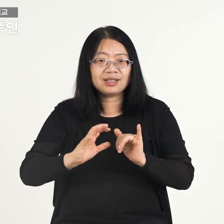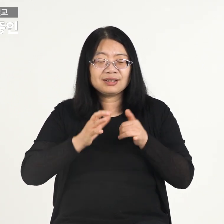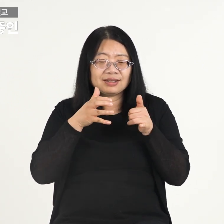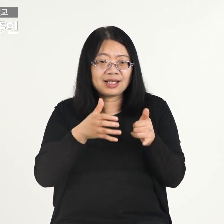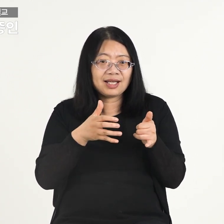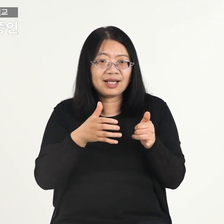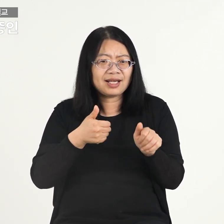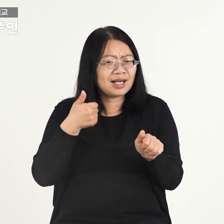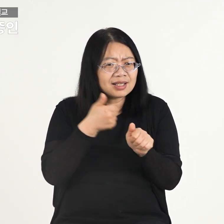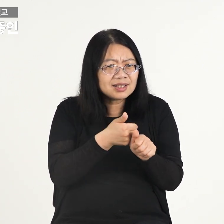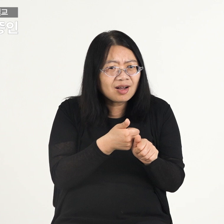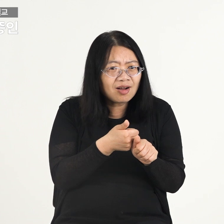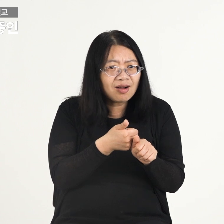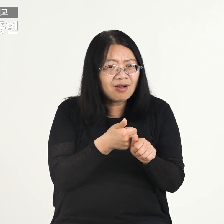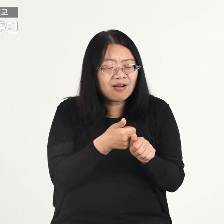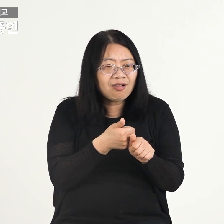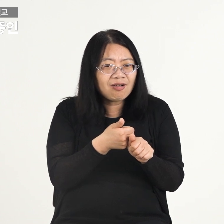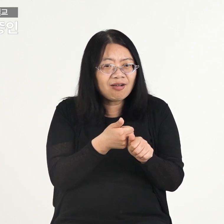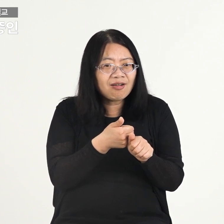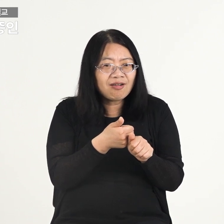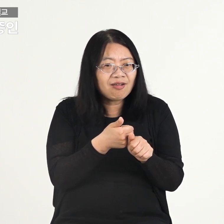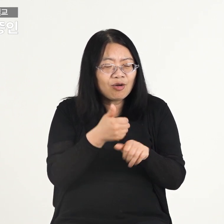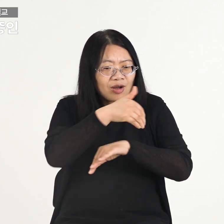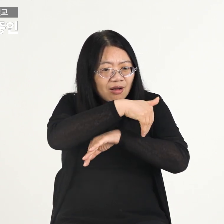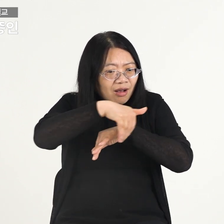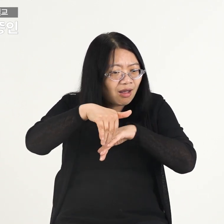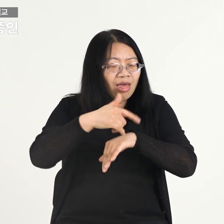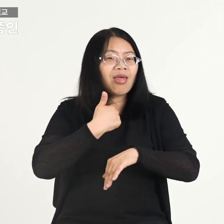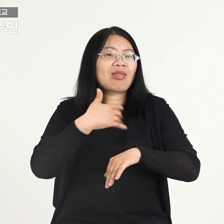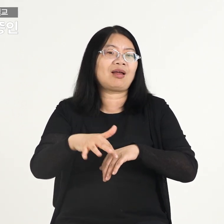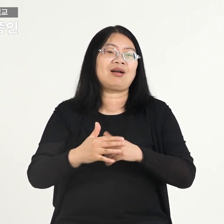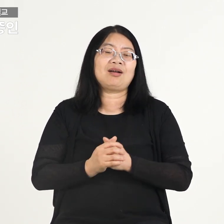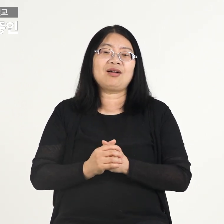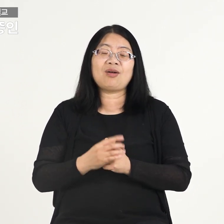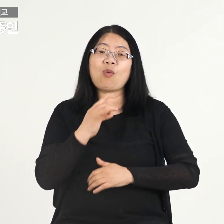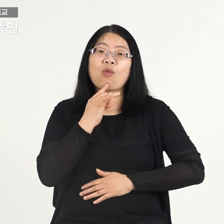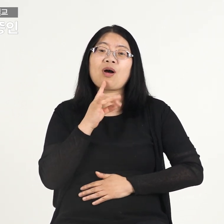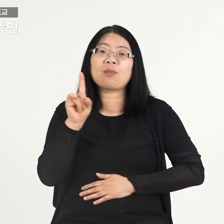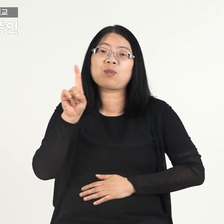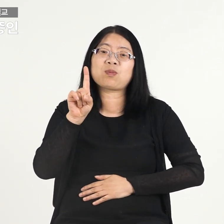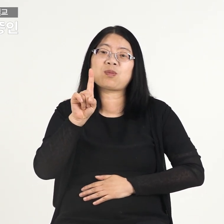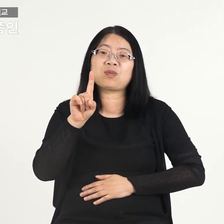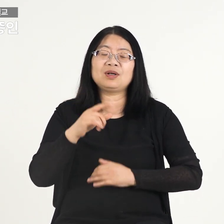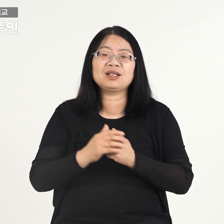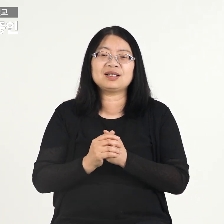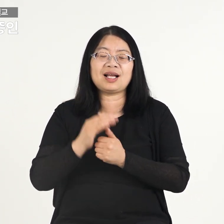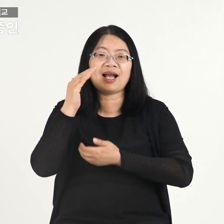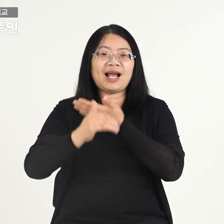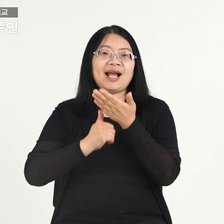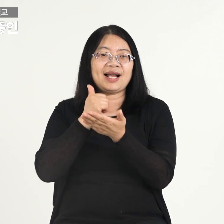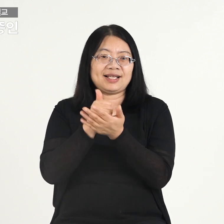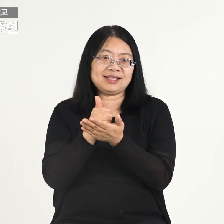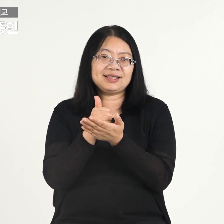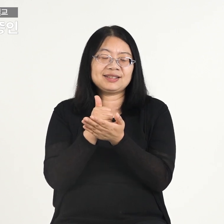세상을 이기도록 계획하신 적이 없어요. 오직 뭘로?